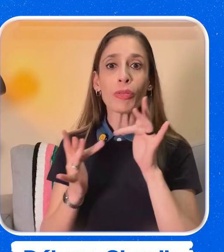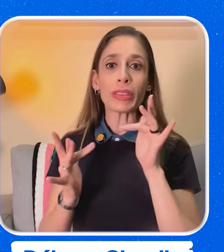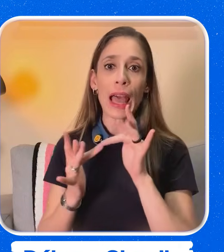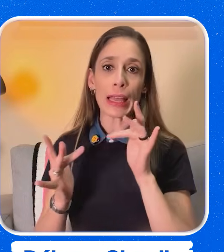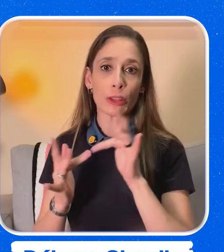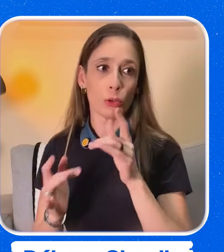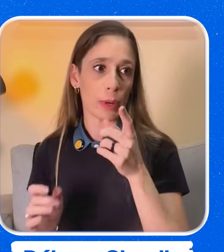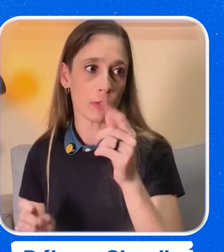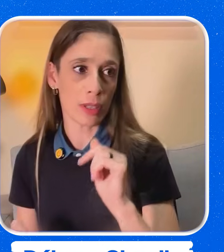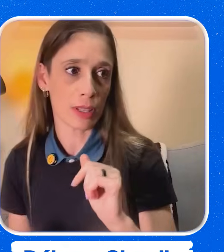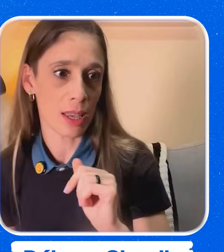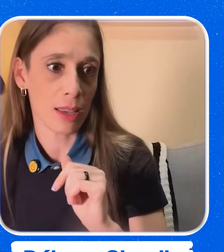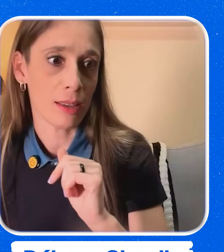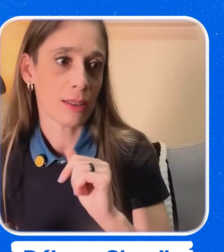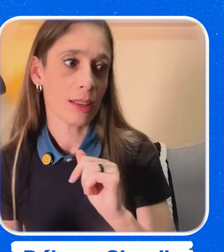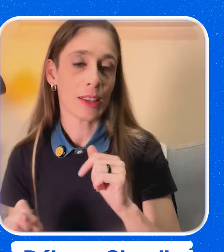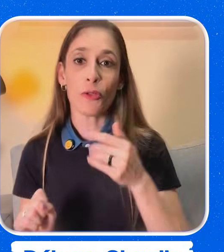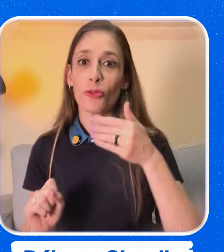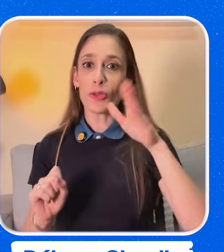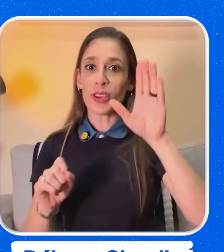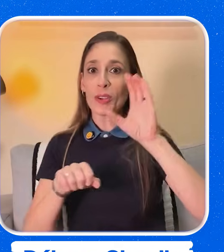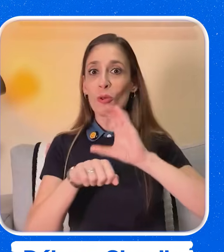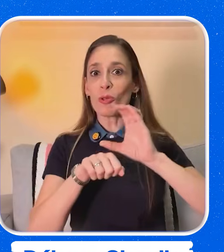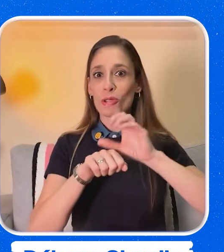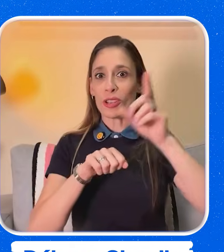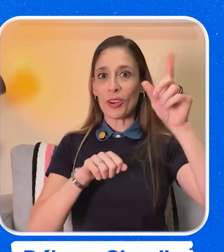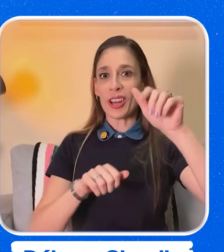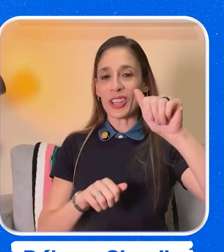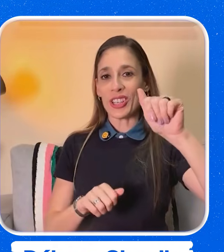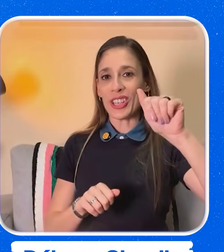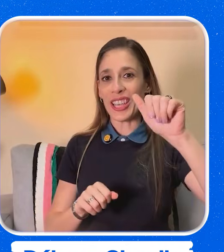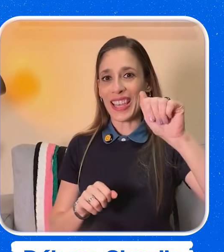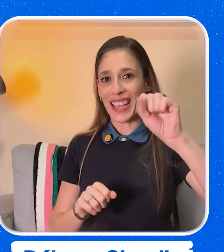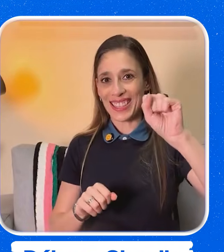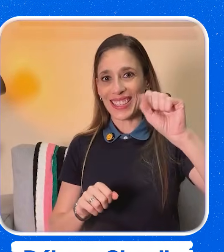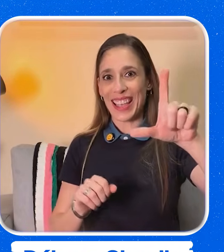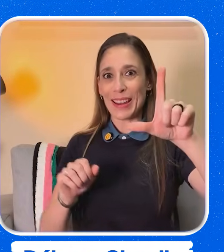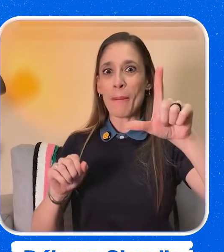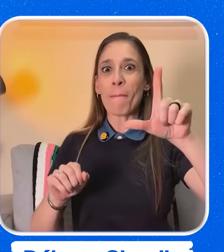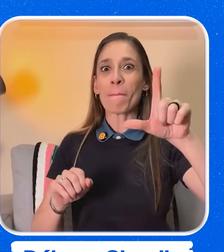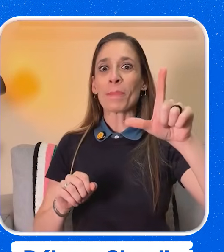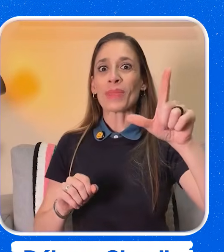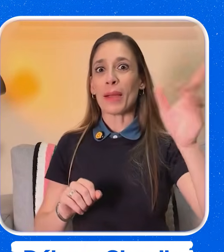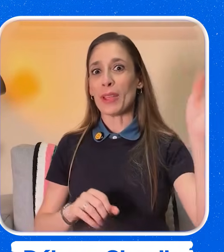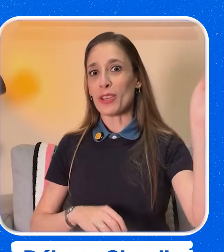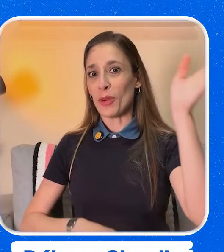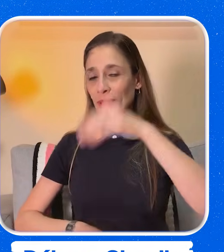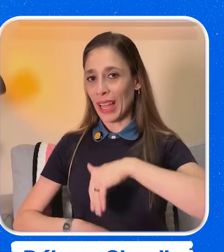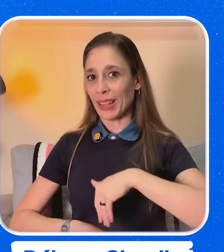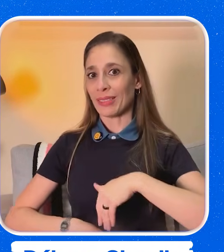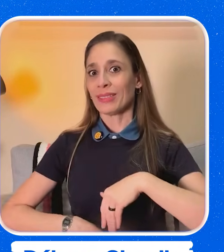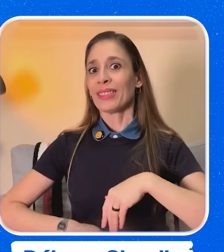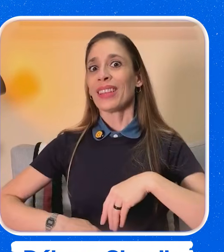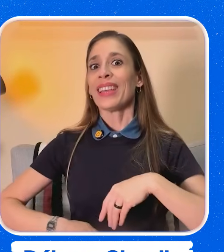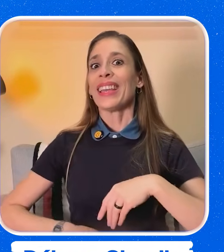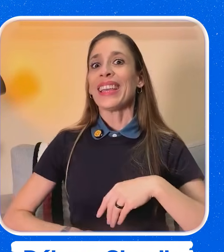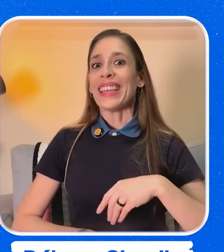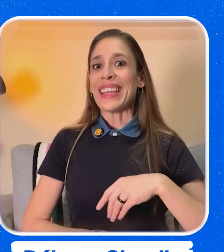até contato para você. Que eu fui fazer um curso agora de ASL. Acabei de